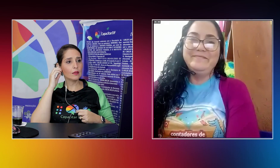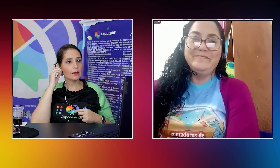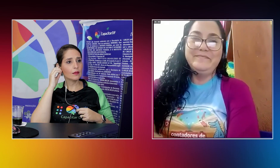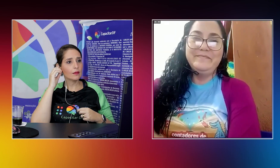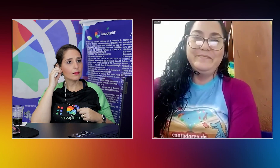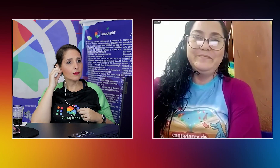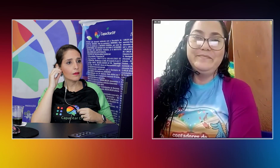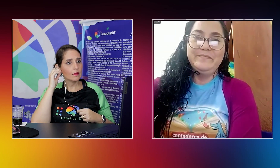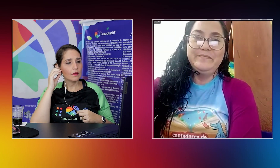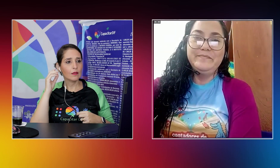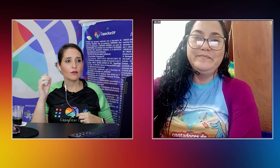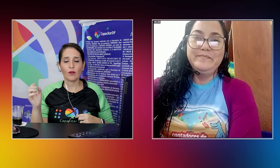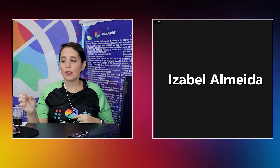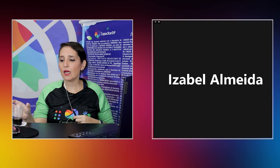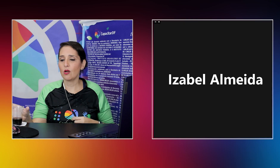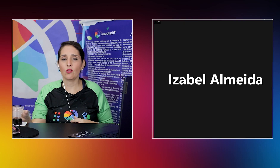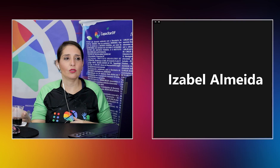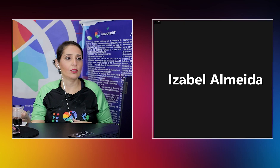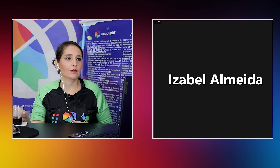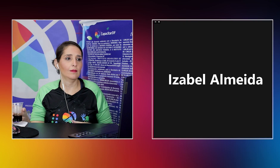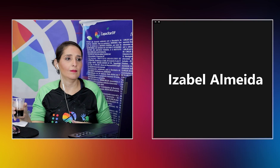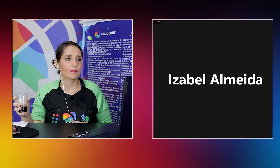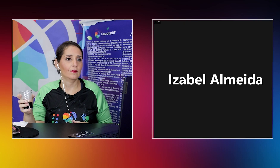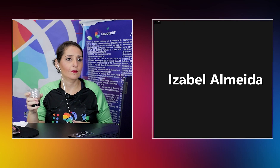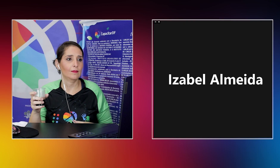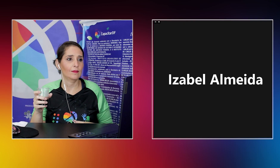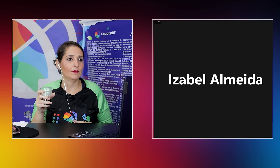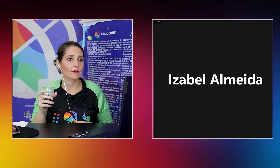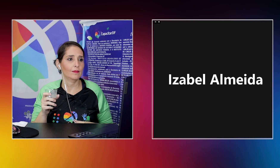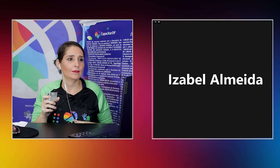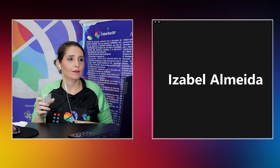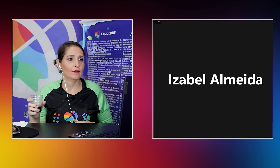hein? Família Rocha.